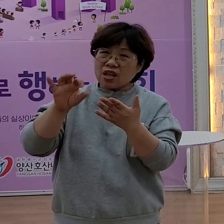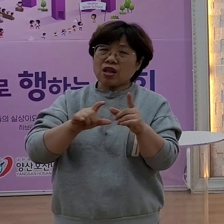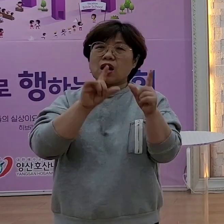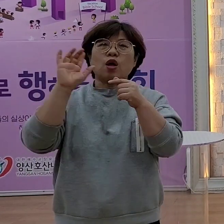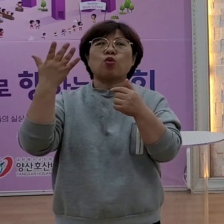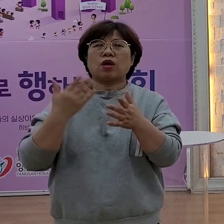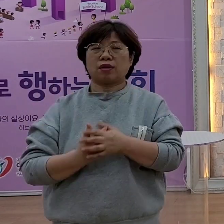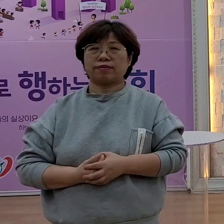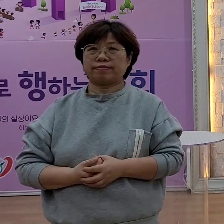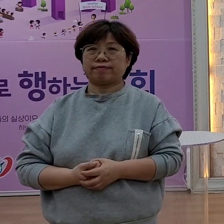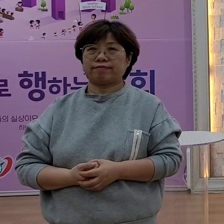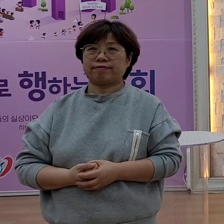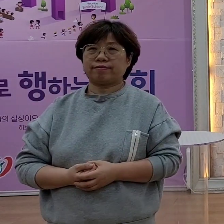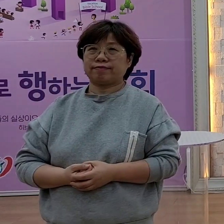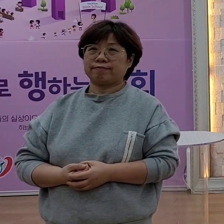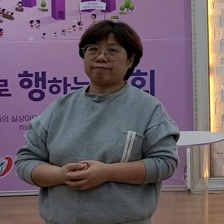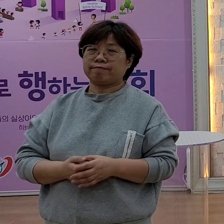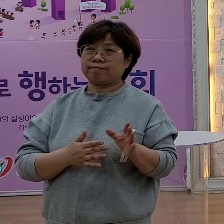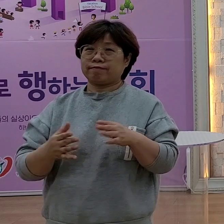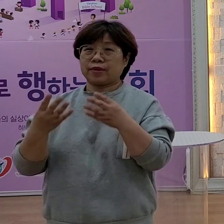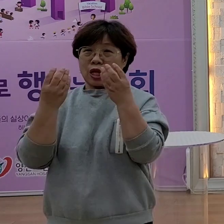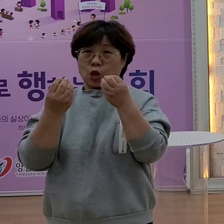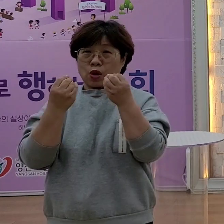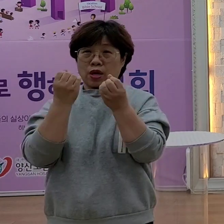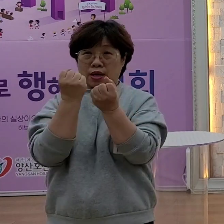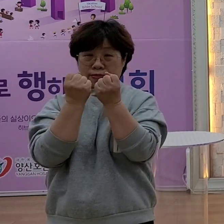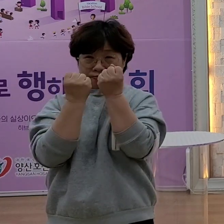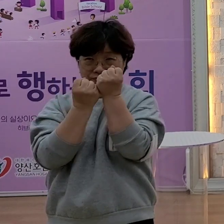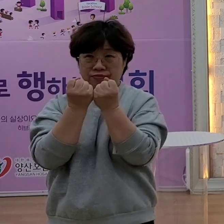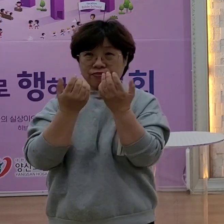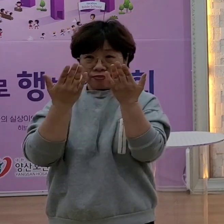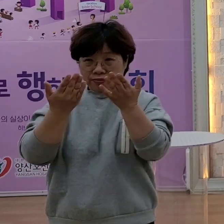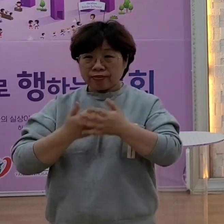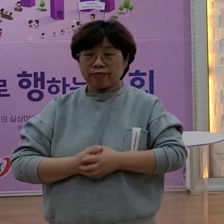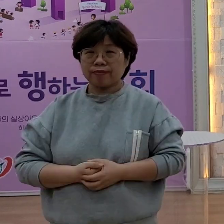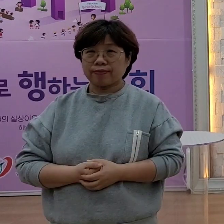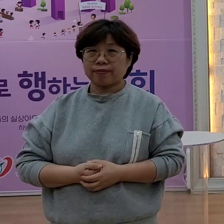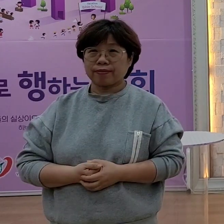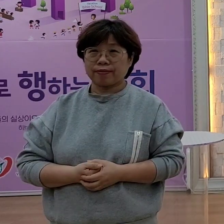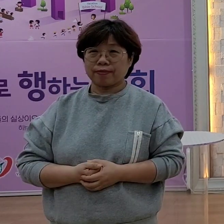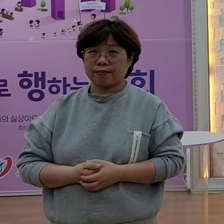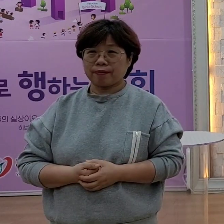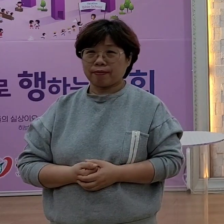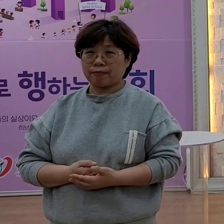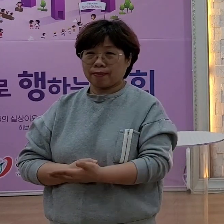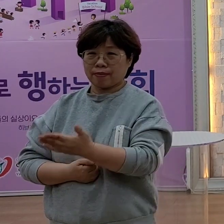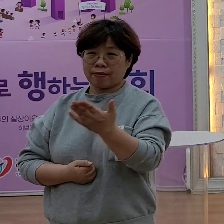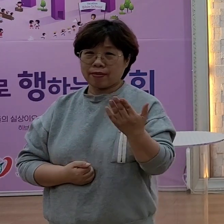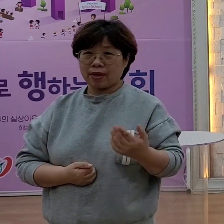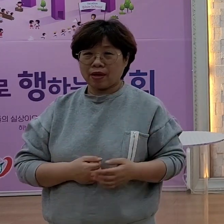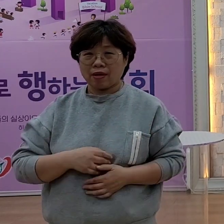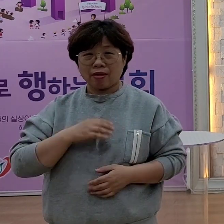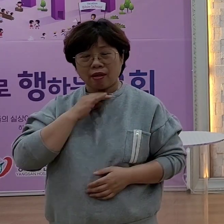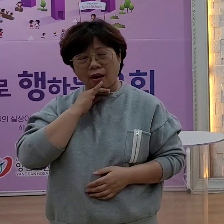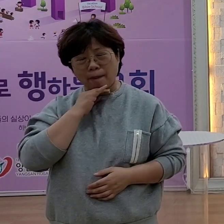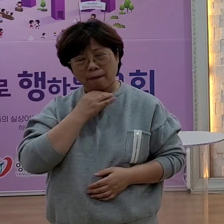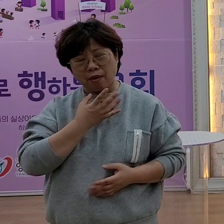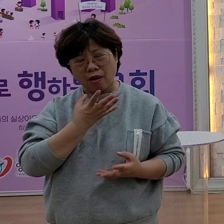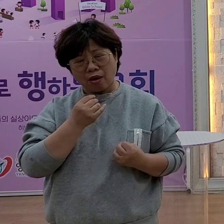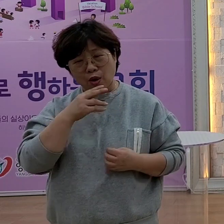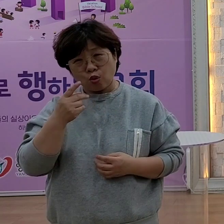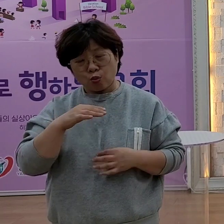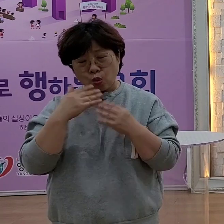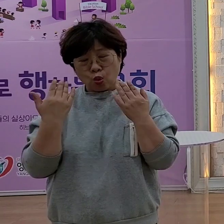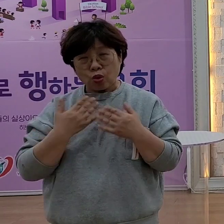됩니다. 자, 한 가지 예화를 들고 싶은데, 우리 여기 뭐 아무리 연세 많아도 다 아실